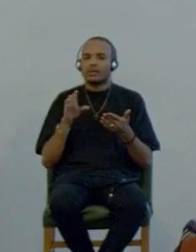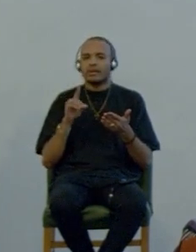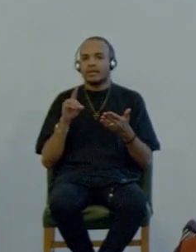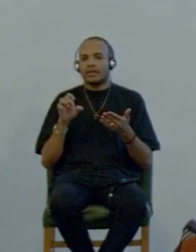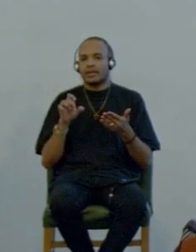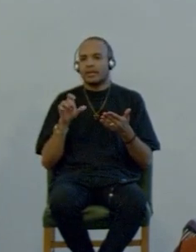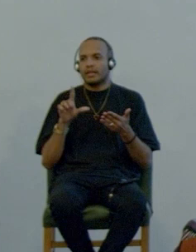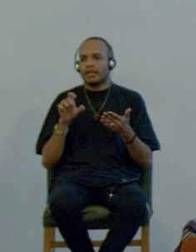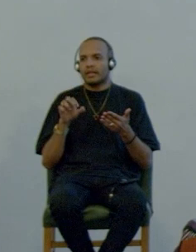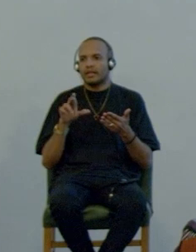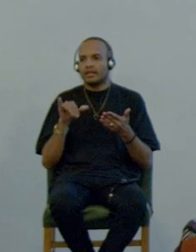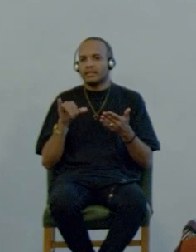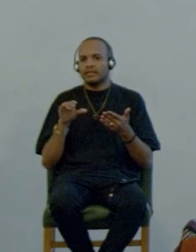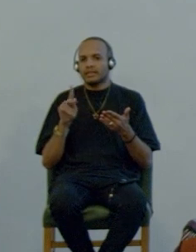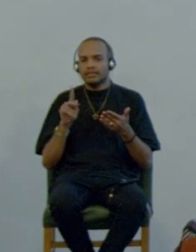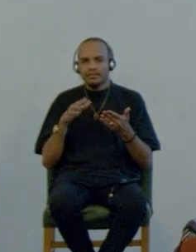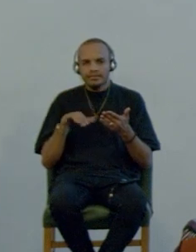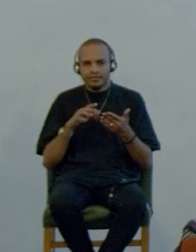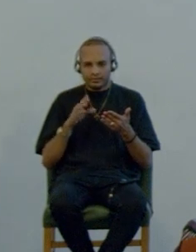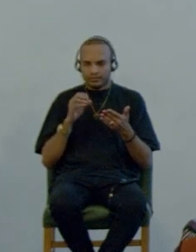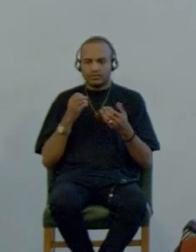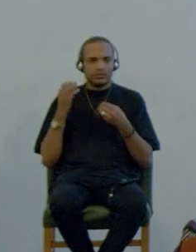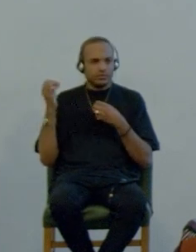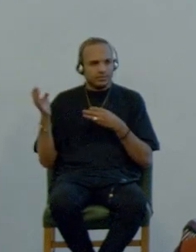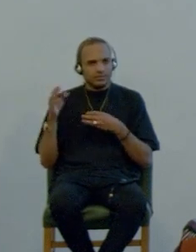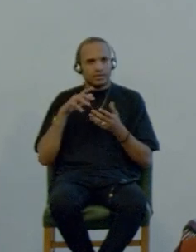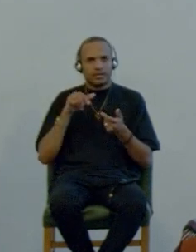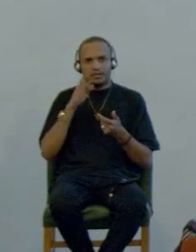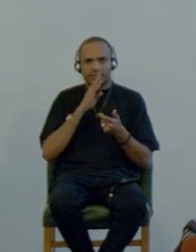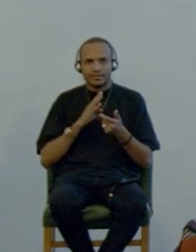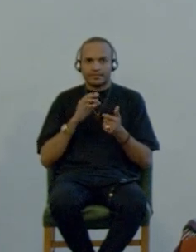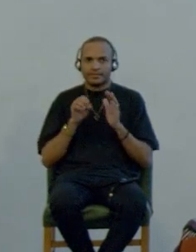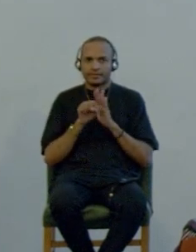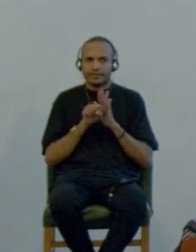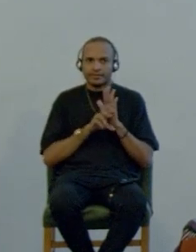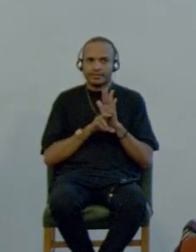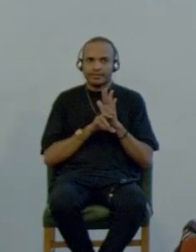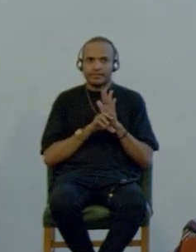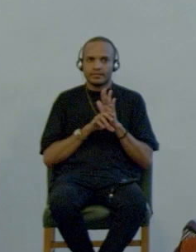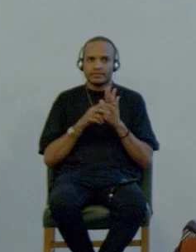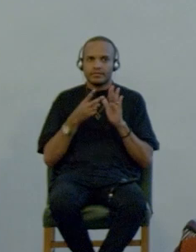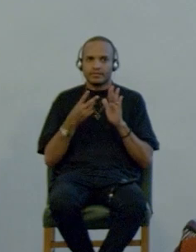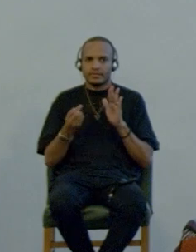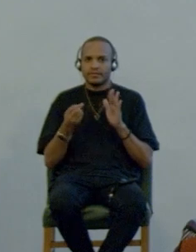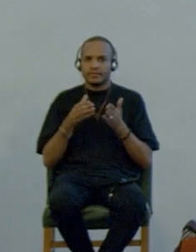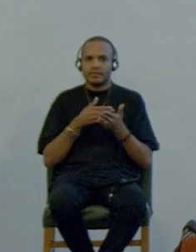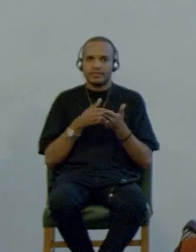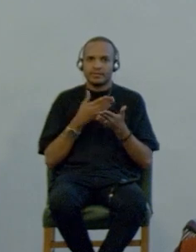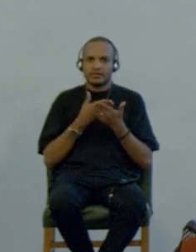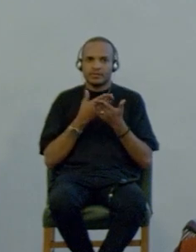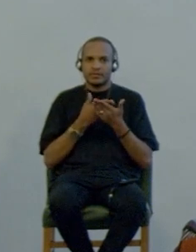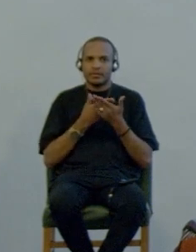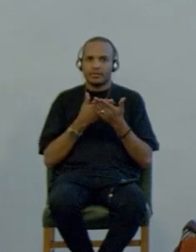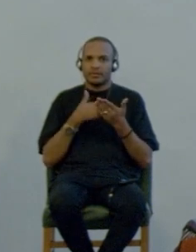de la fin du XVIe siècle, qui est un livre que j'ai dû étudier pour l'agrégation, que je connais presque par cœur, et qui pour moi